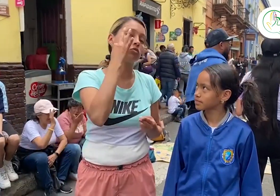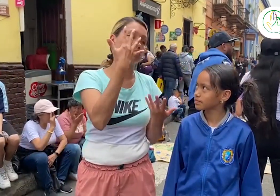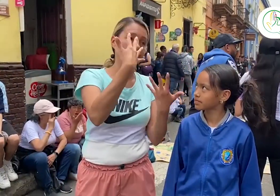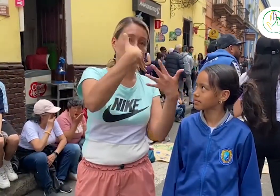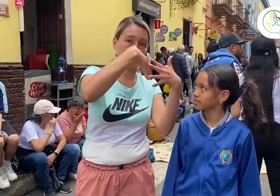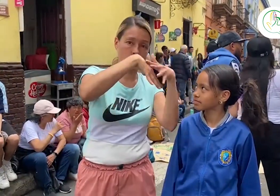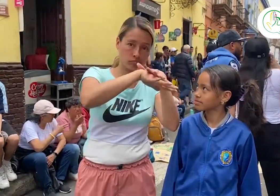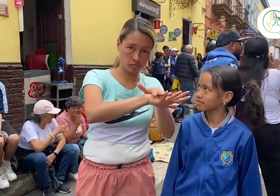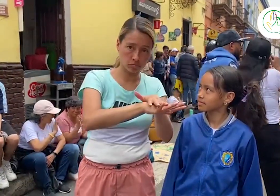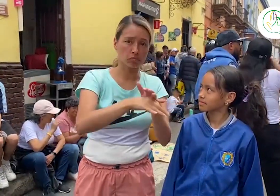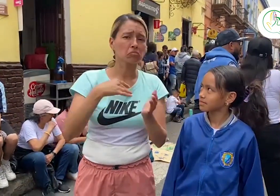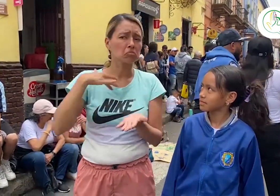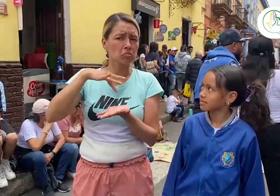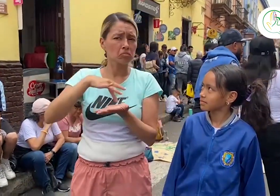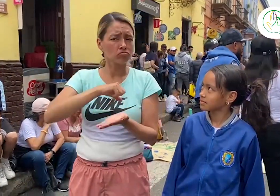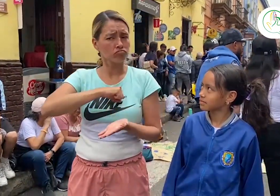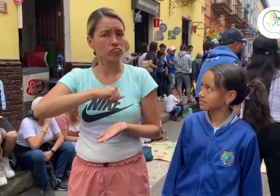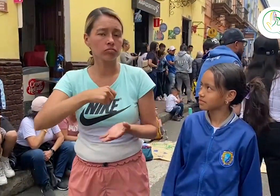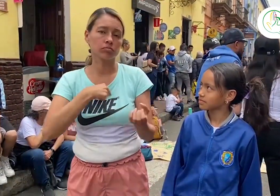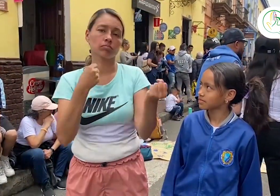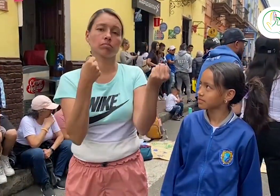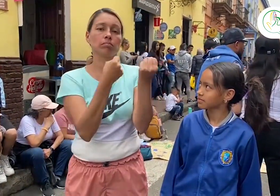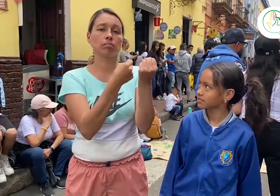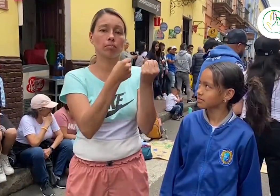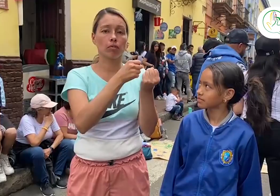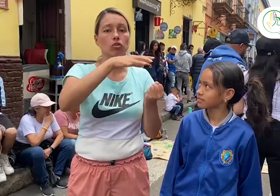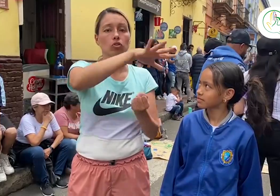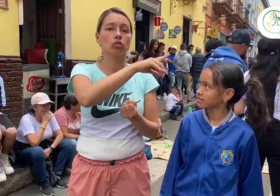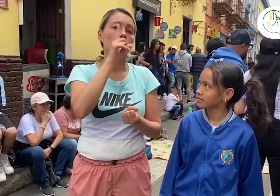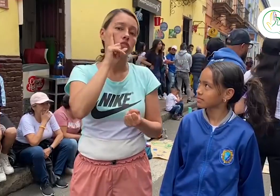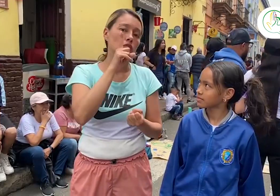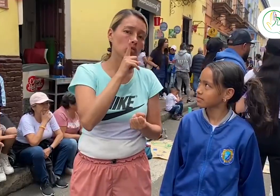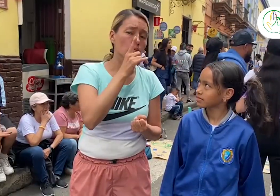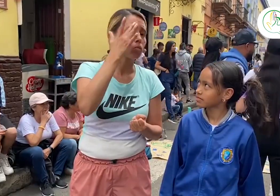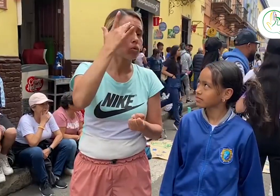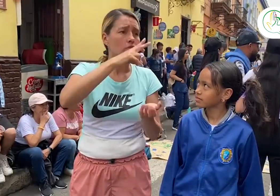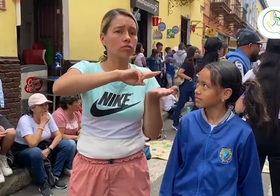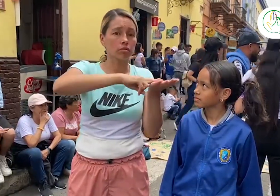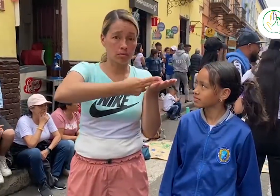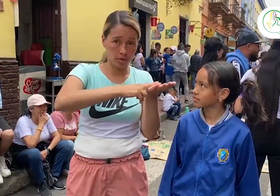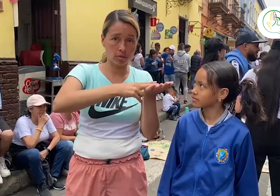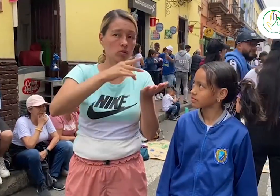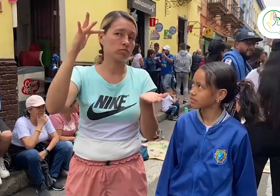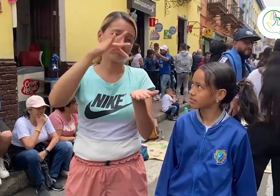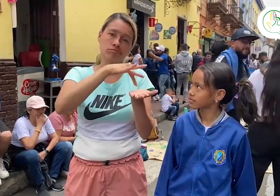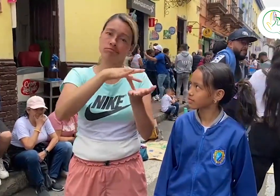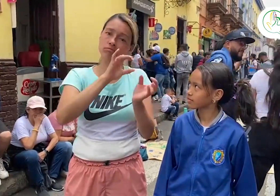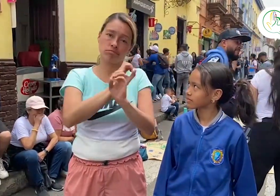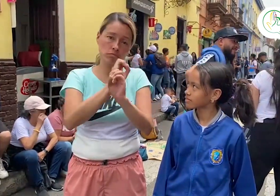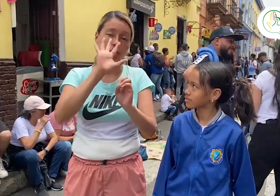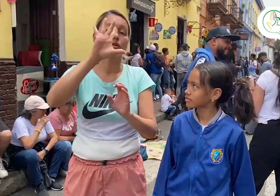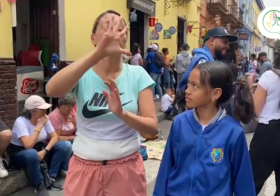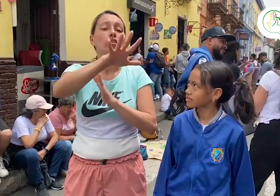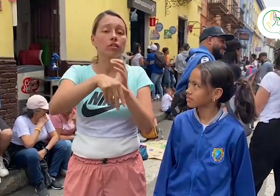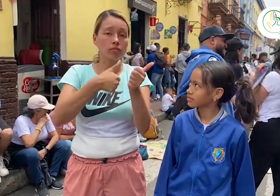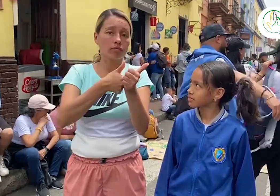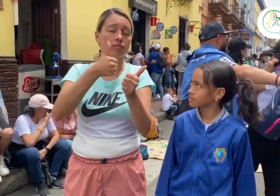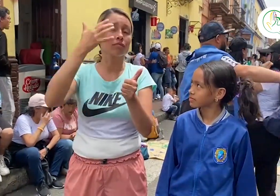inclusión de personas sordas. Y vengo aquí a apoyar esta marcha en proa de la educación de las personas sordas porque no hay servicio de